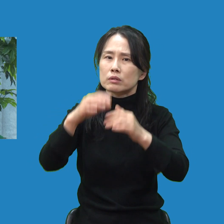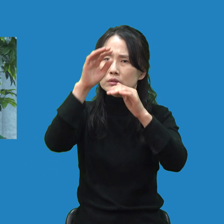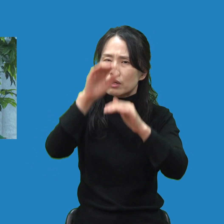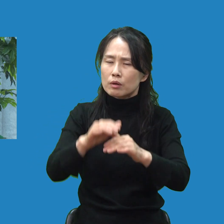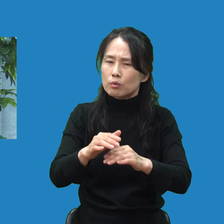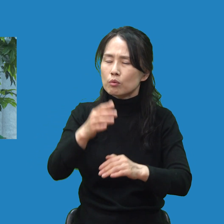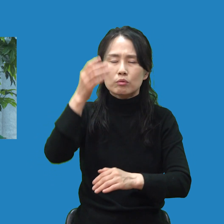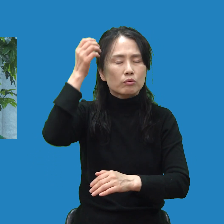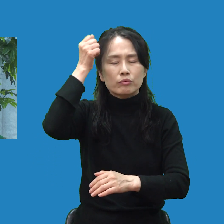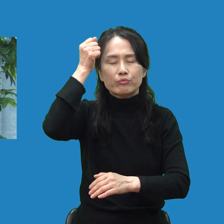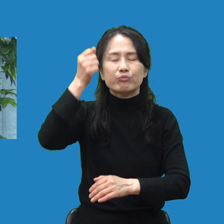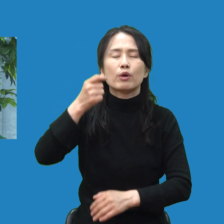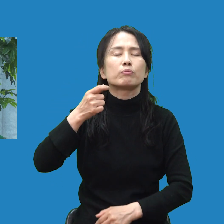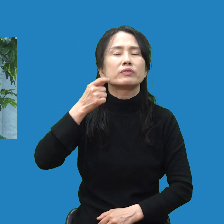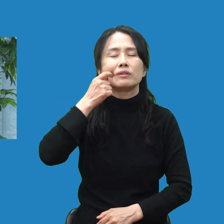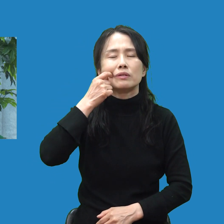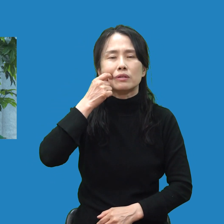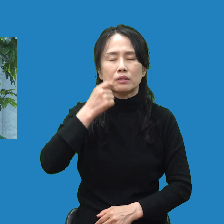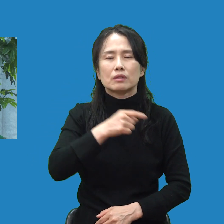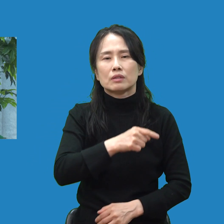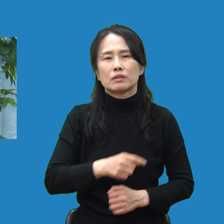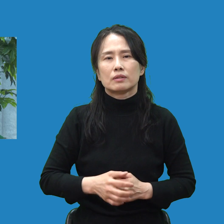못한 자들이라고